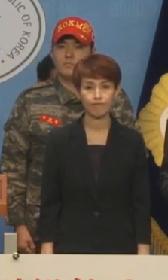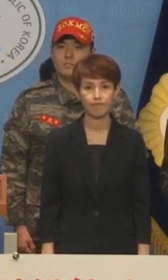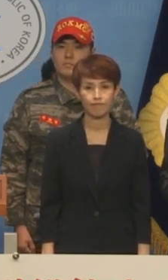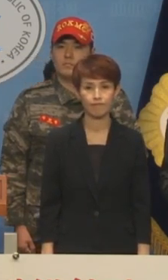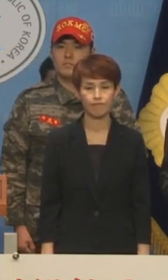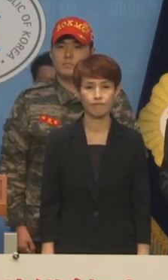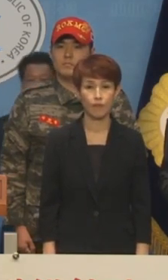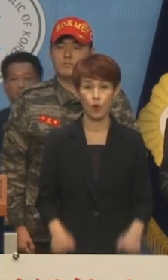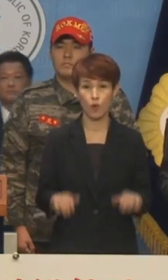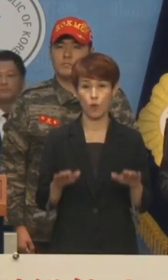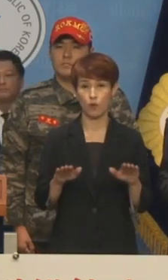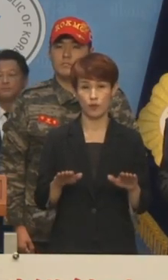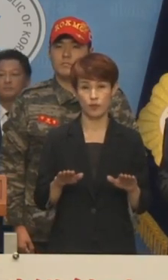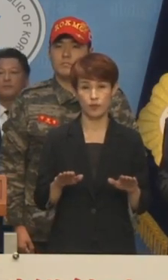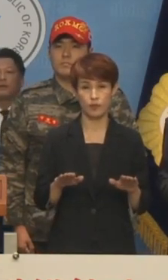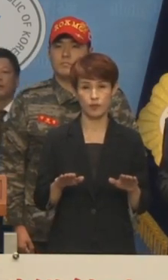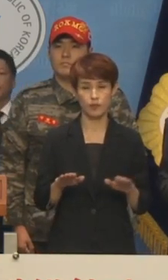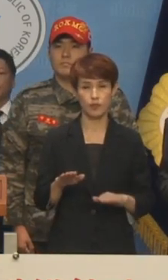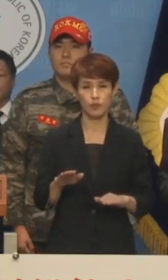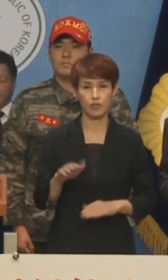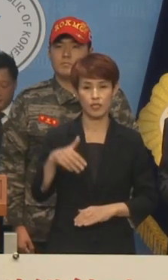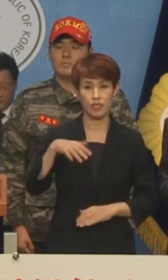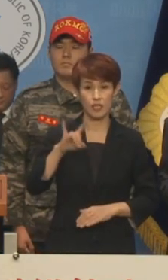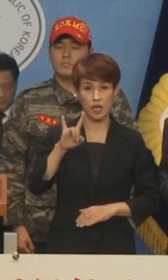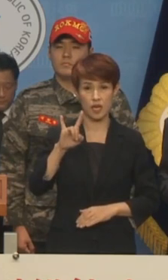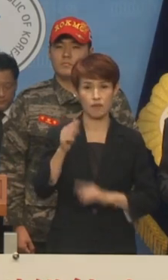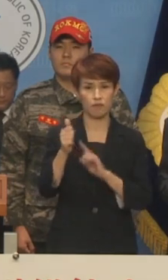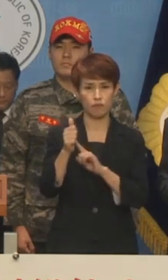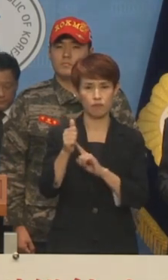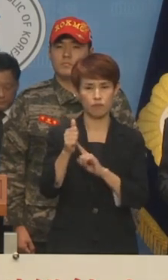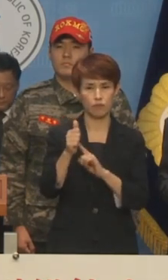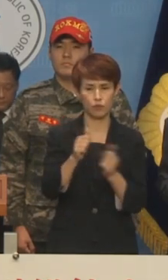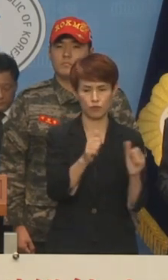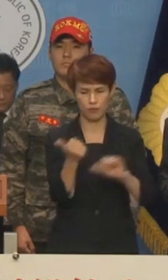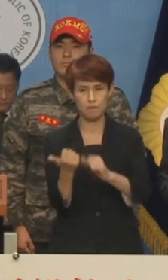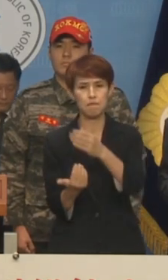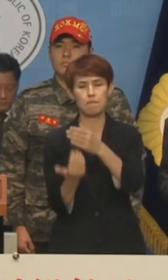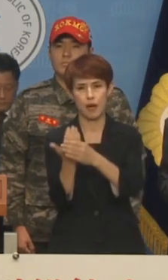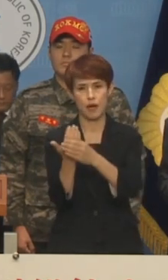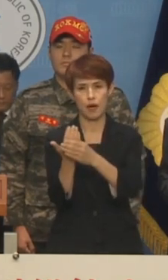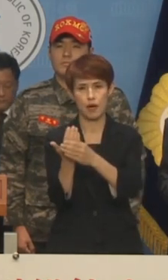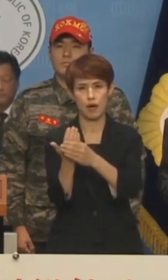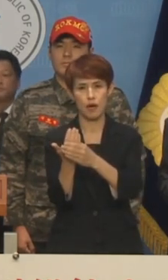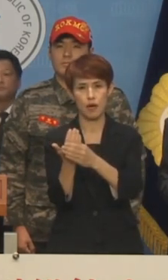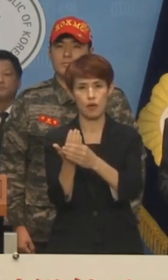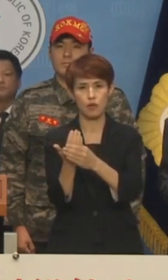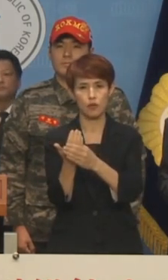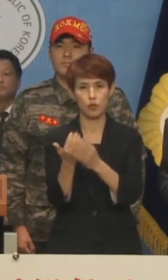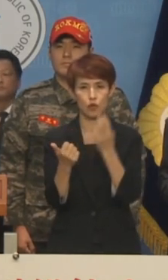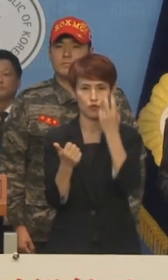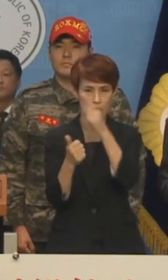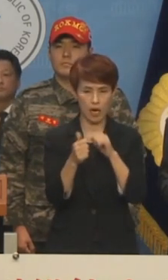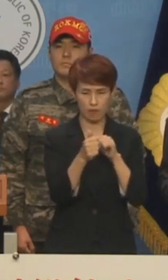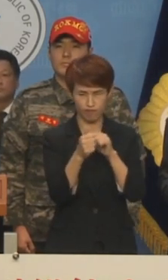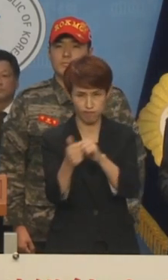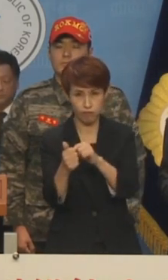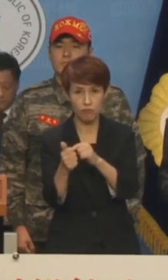저는 오늘 최혜병 순직 사망 사건 그리고 그 사건에 대한 수사 외압 사건 관련해서 기자회견을